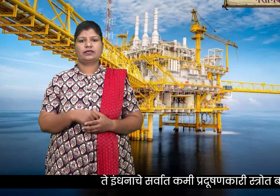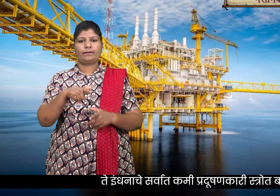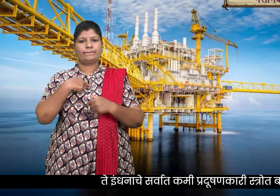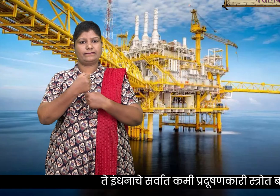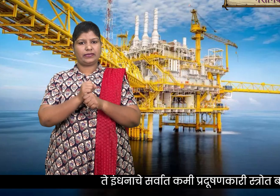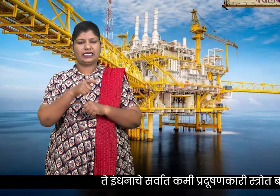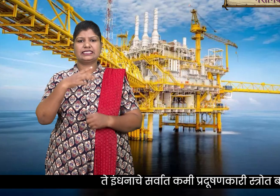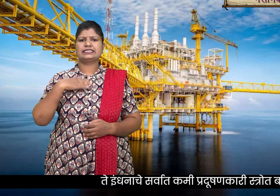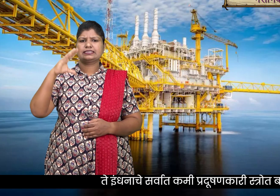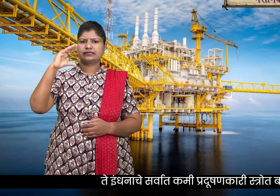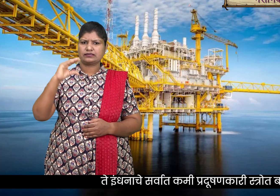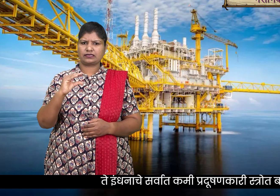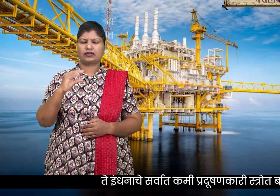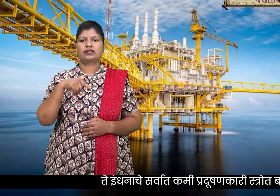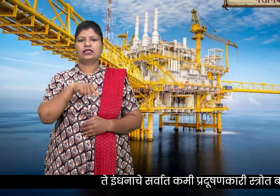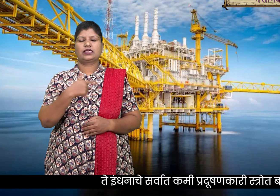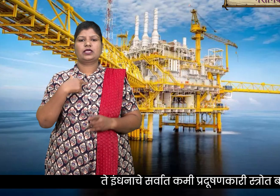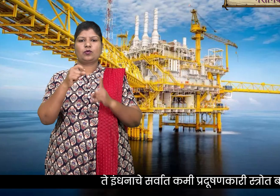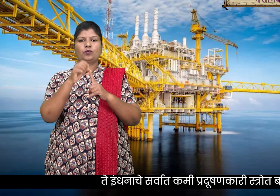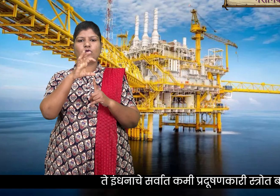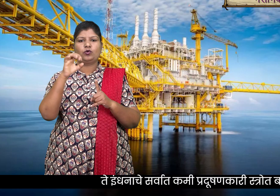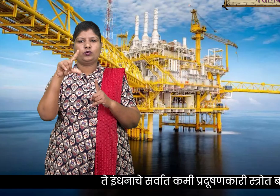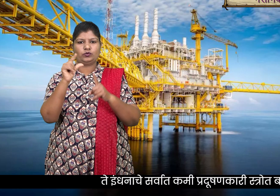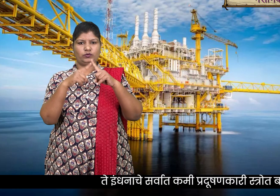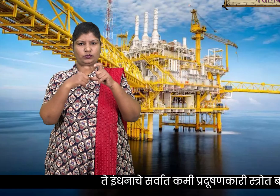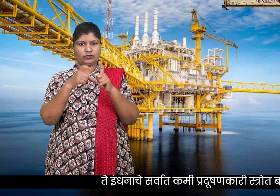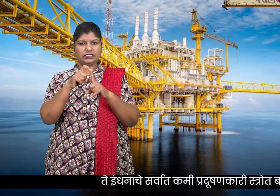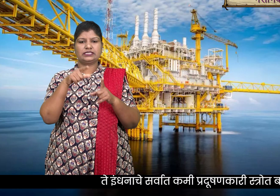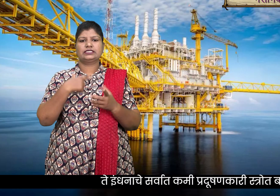ते इंधनाचे सर्वात कमी प्रदूषणकारी स्रोत बनते.